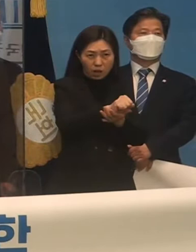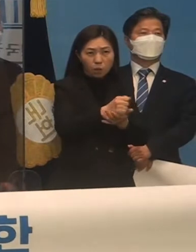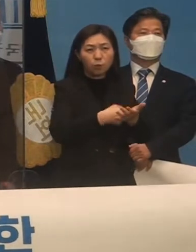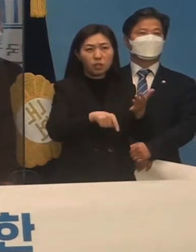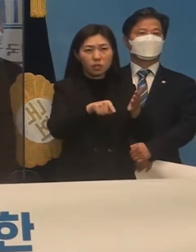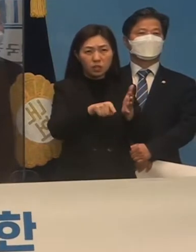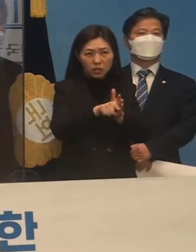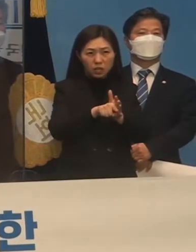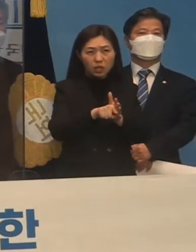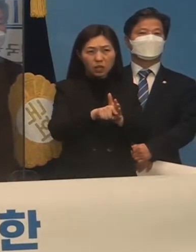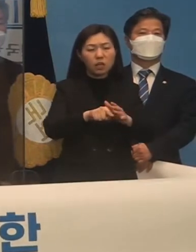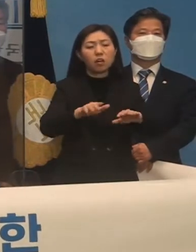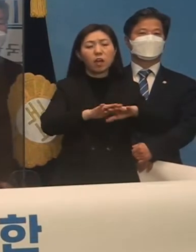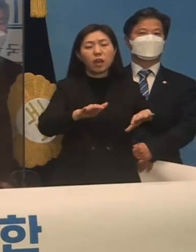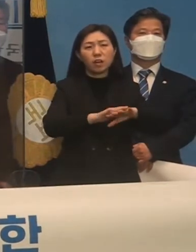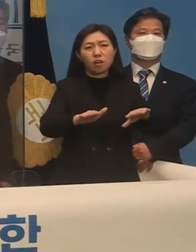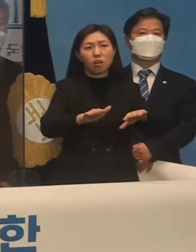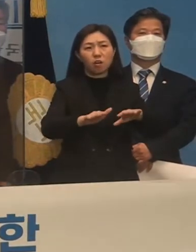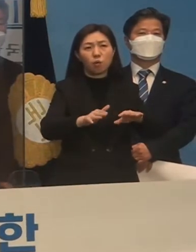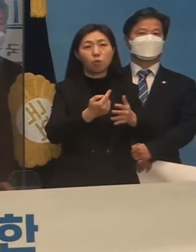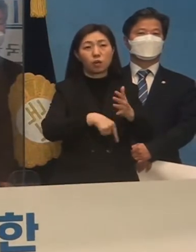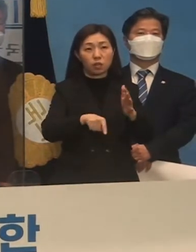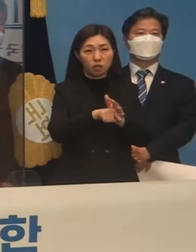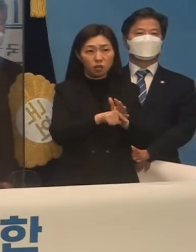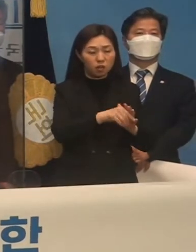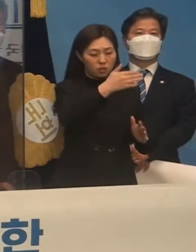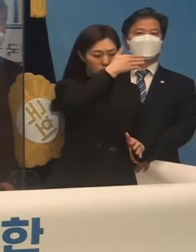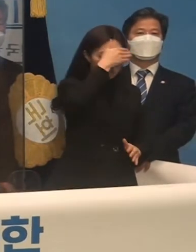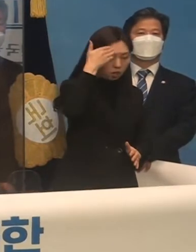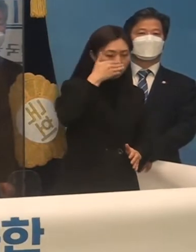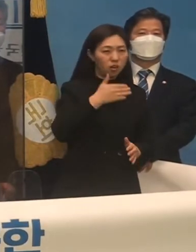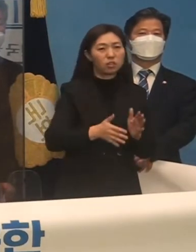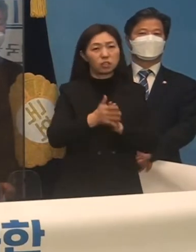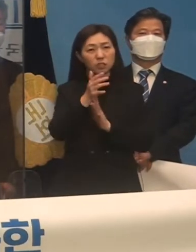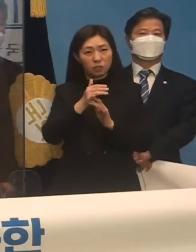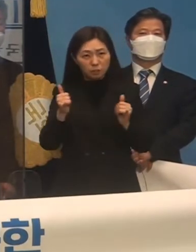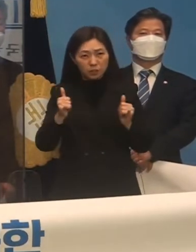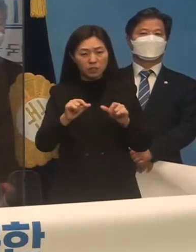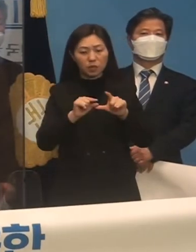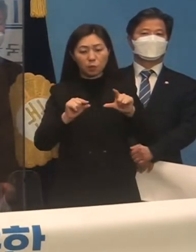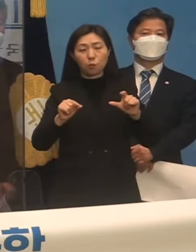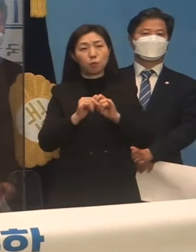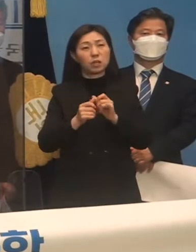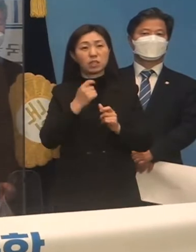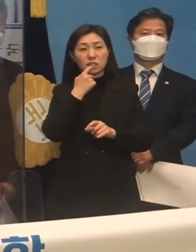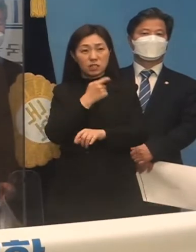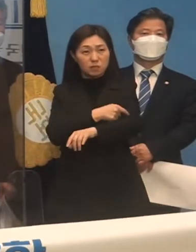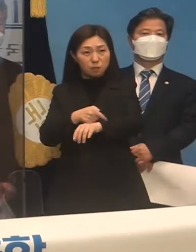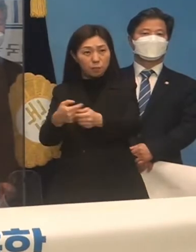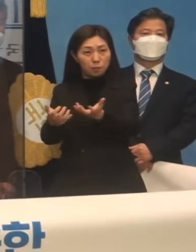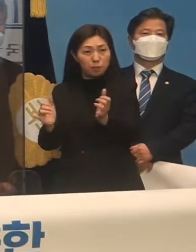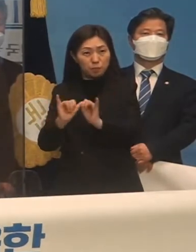청년, 시민, 소수민족 그리고 민주